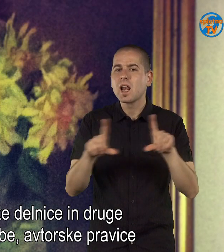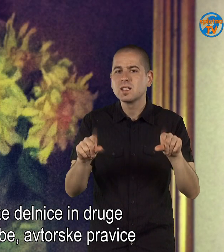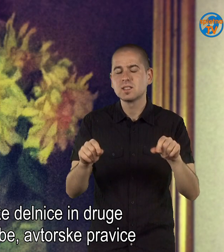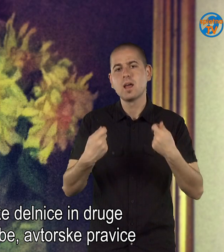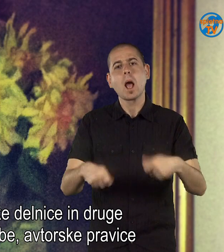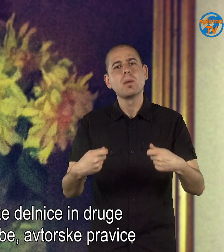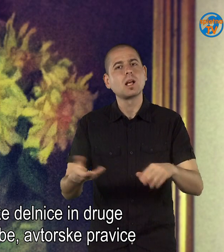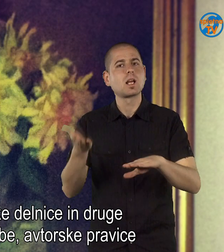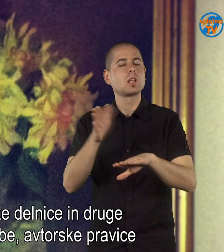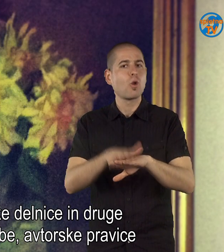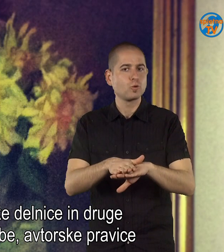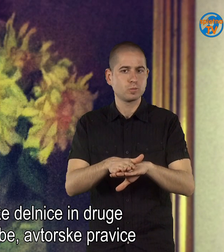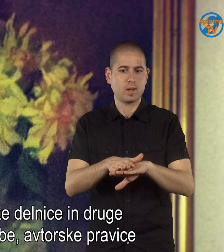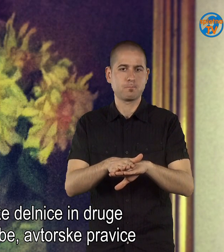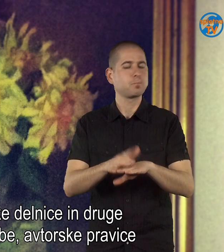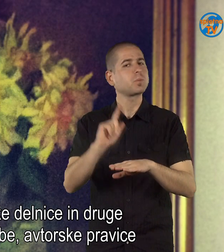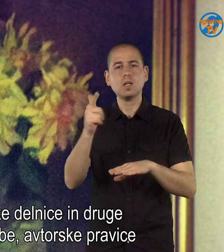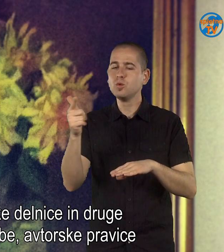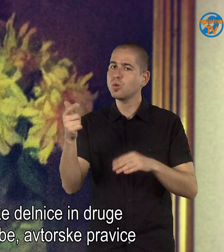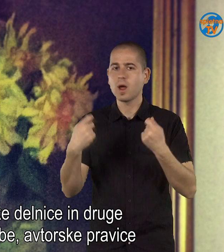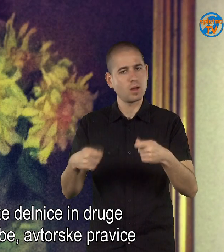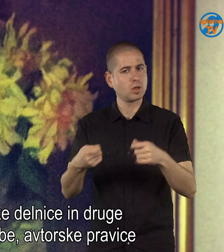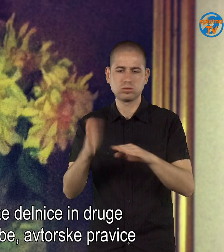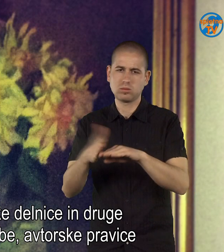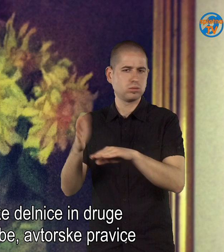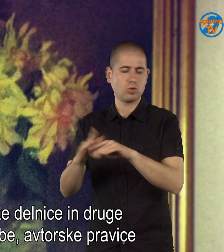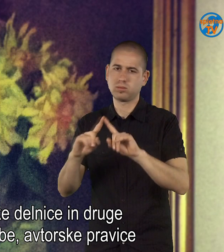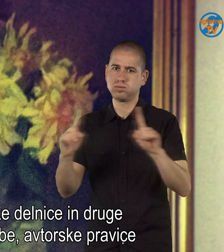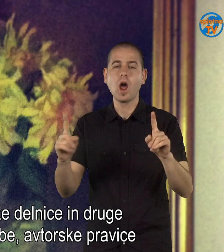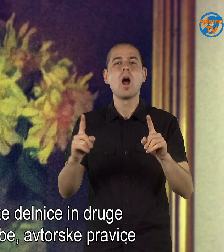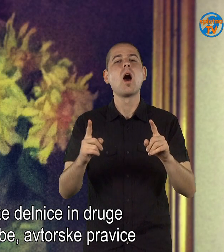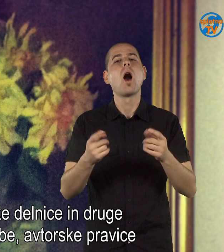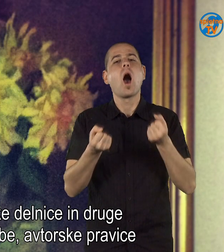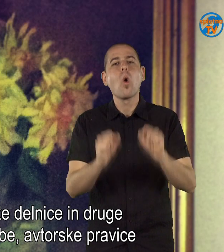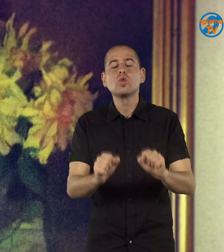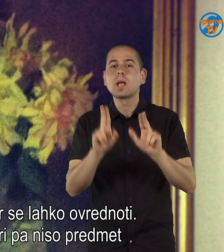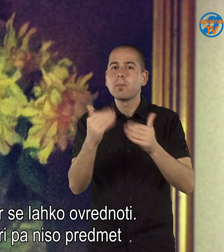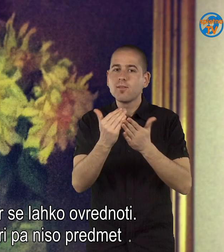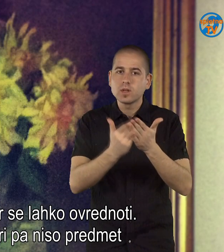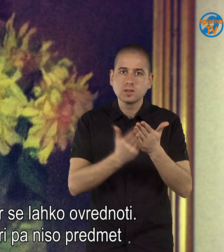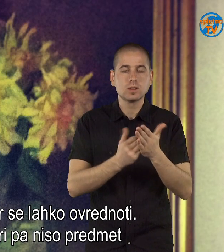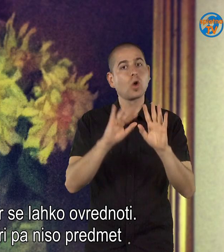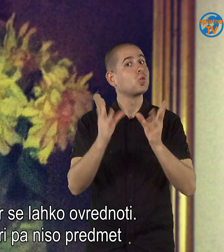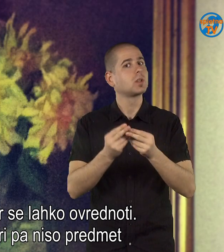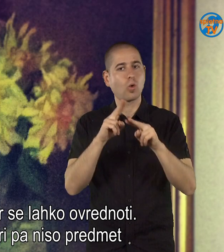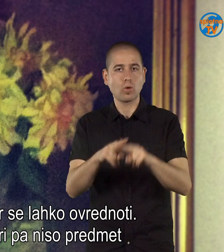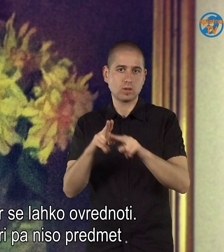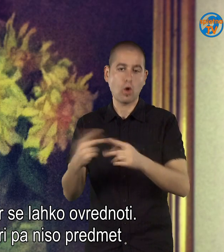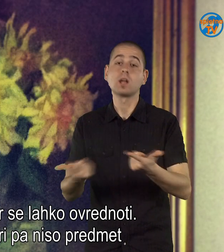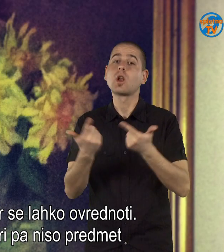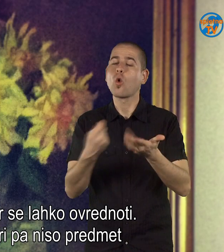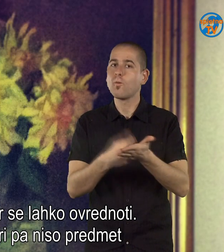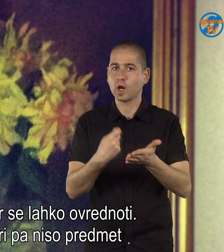delnice, kapitalske naložbe in druge kapitalske naložbe, avtorske pravice in vse ostalo, kar se